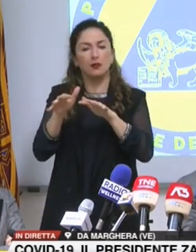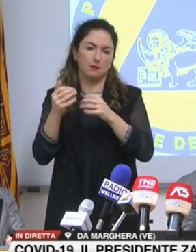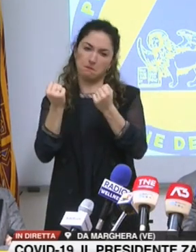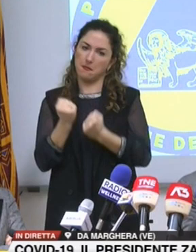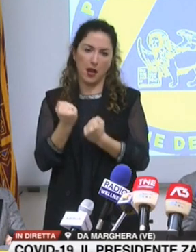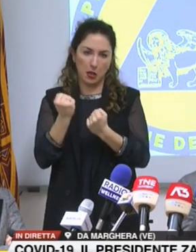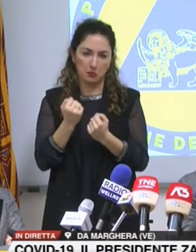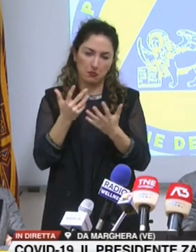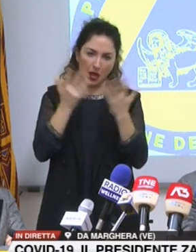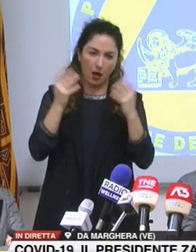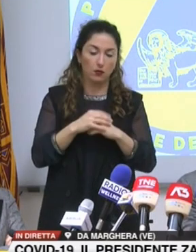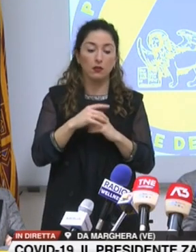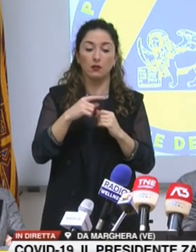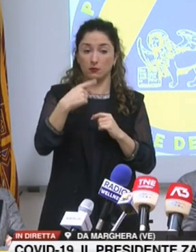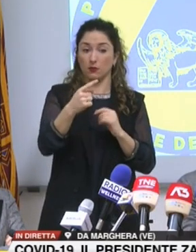le curve